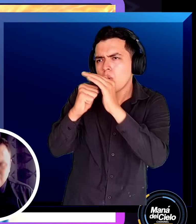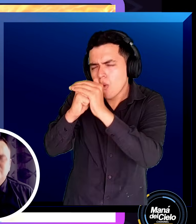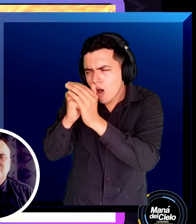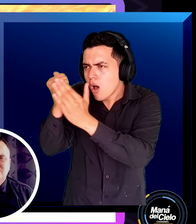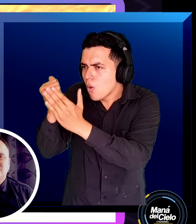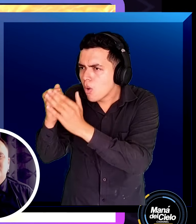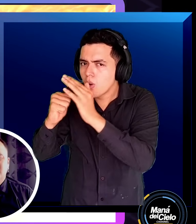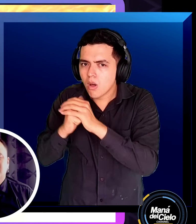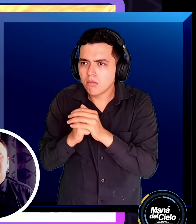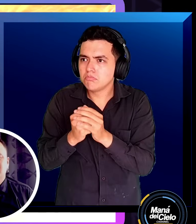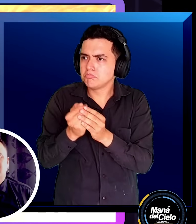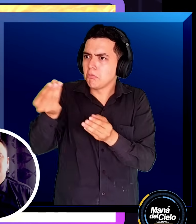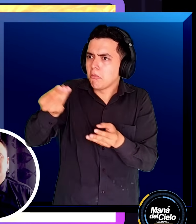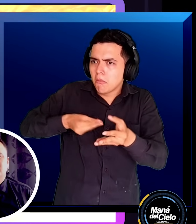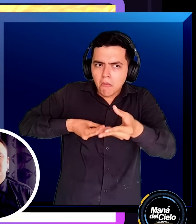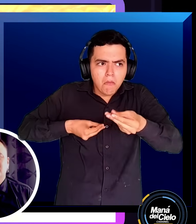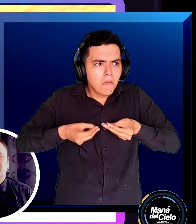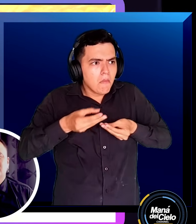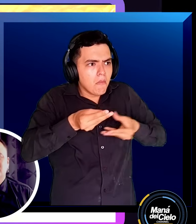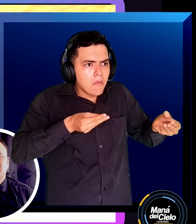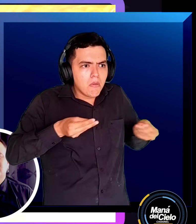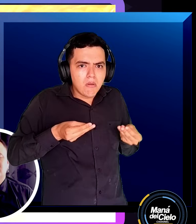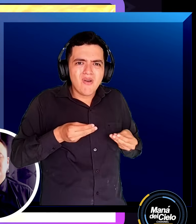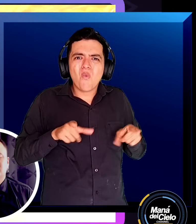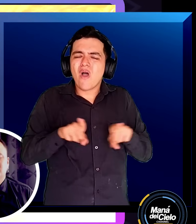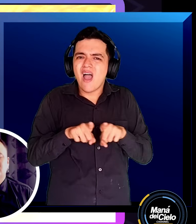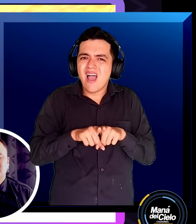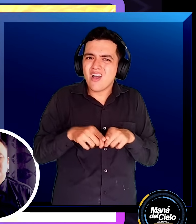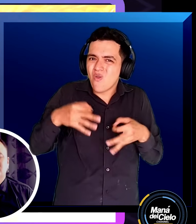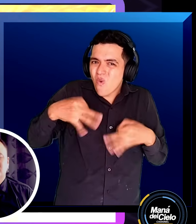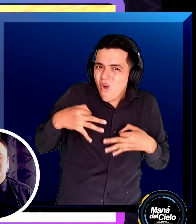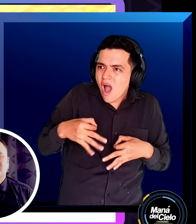equipo que le va a ayudar, pero que también venga.